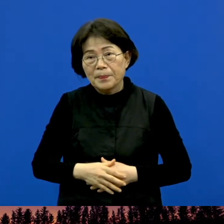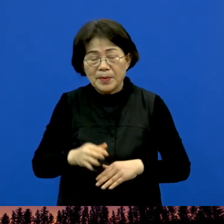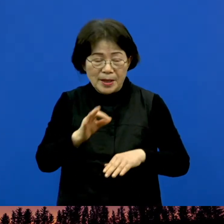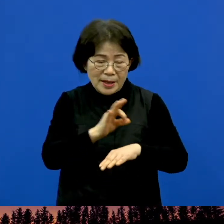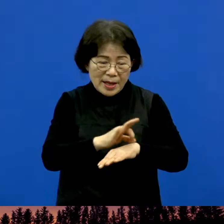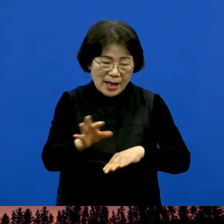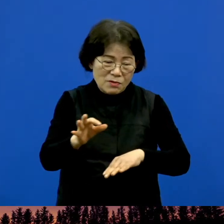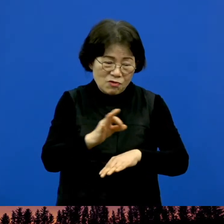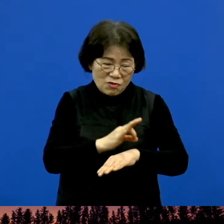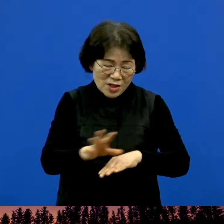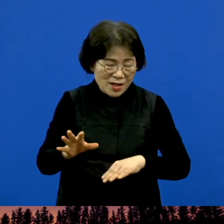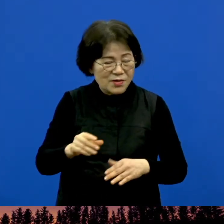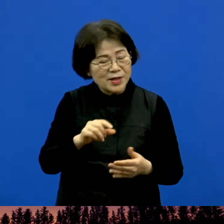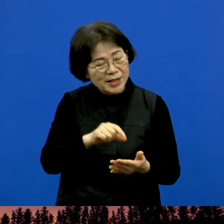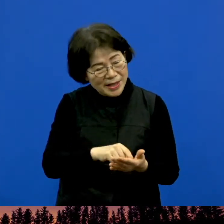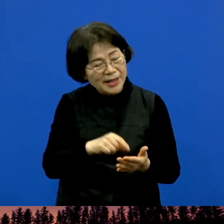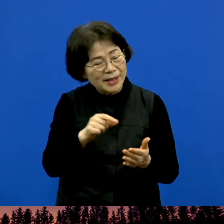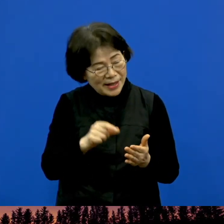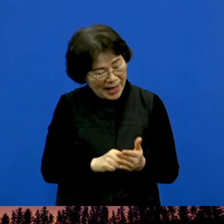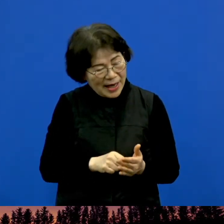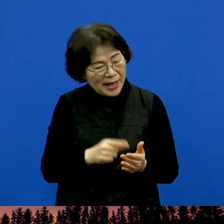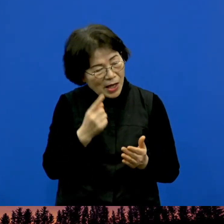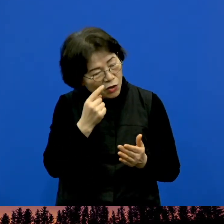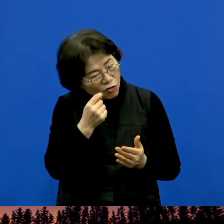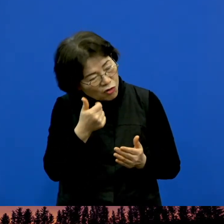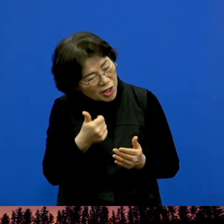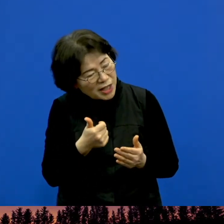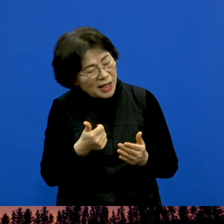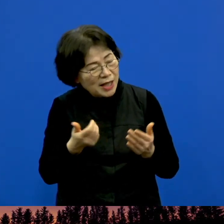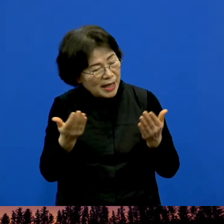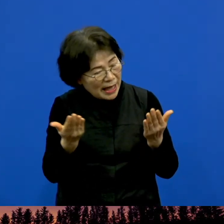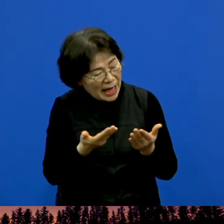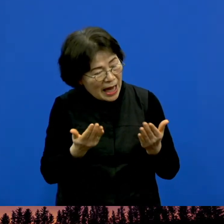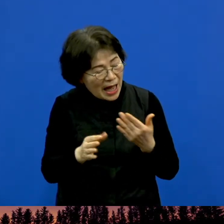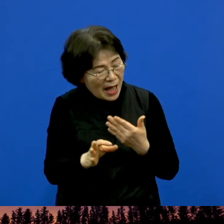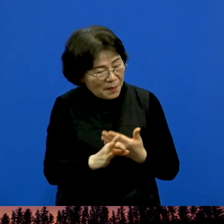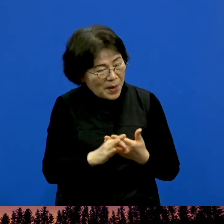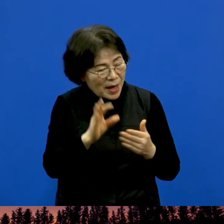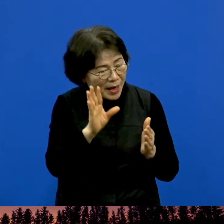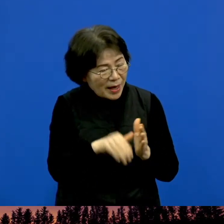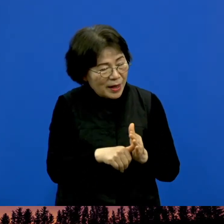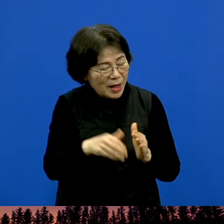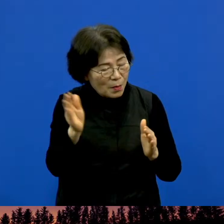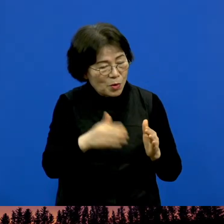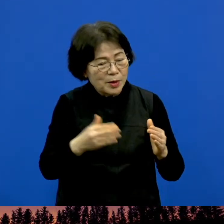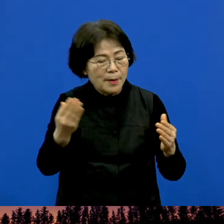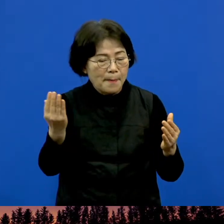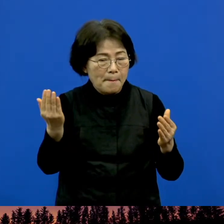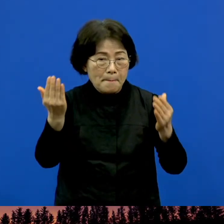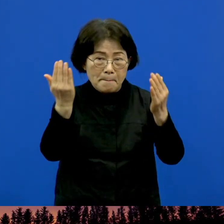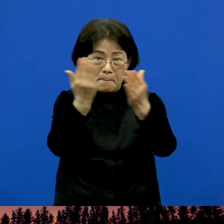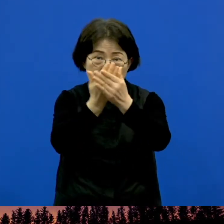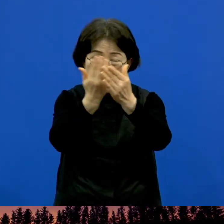대충 적당하게 눈치껏 그러면 그 순간부터 태보가 되는 겁니다.